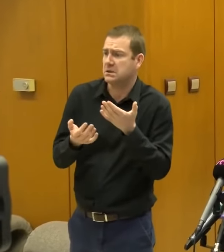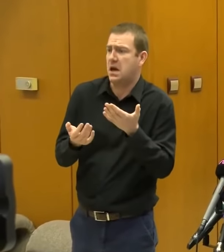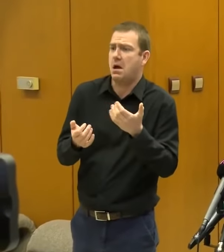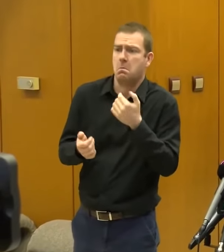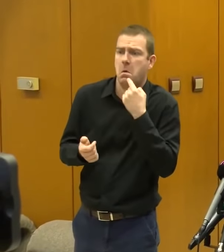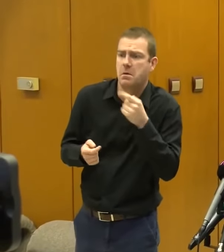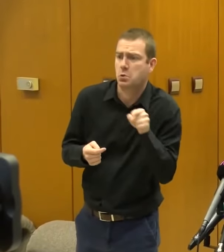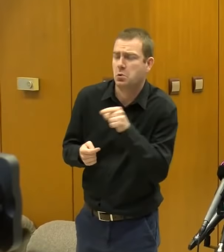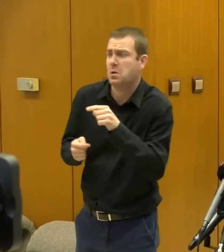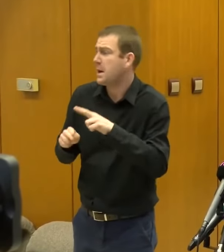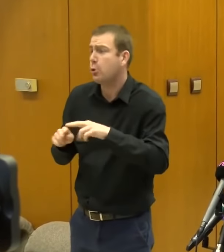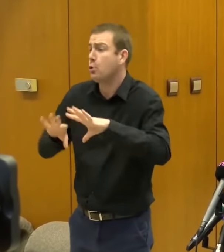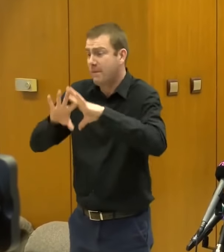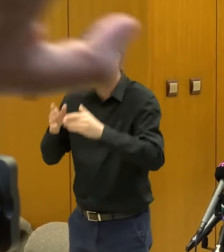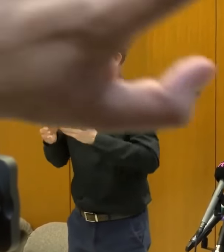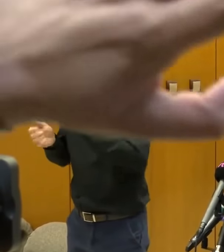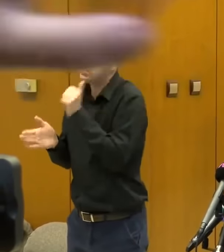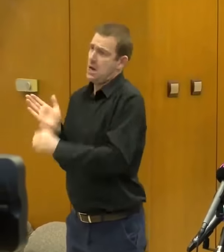dohodneme.